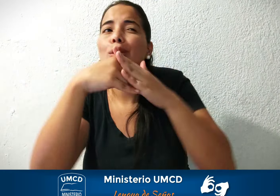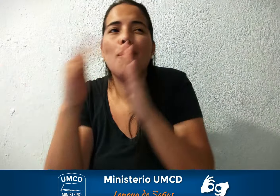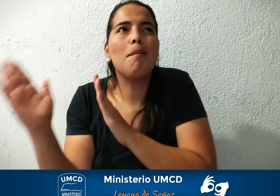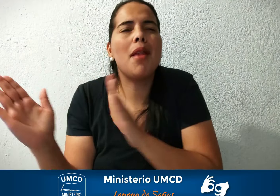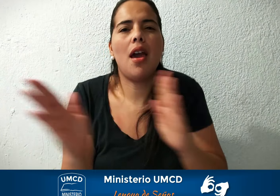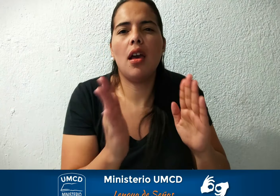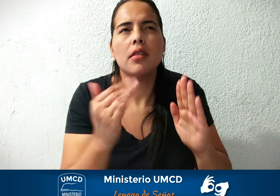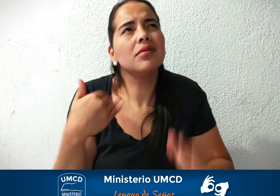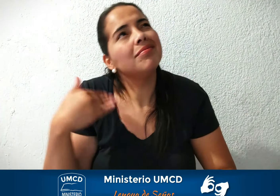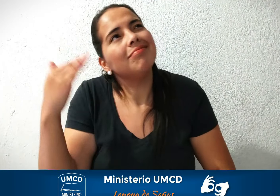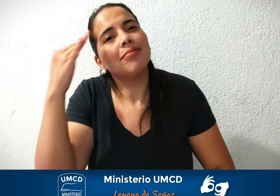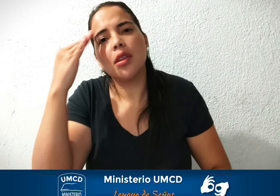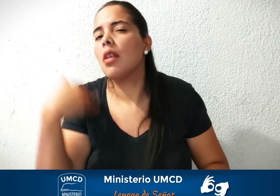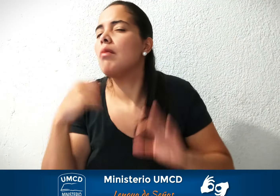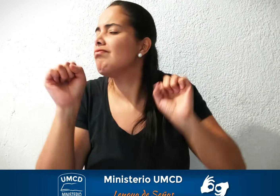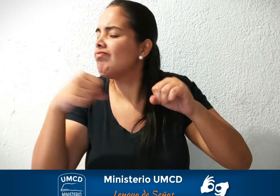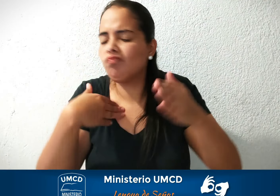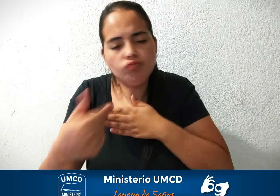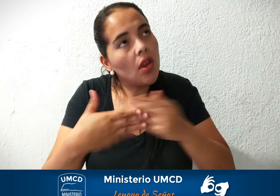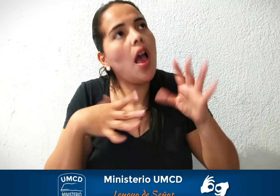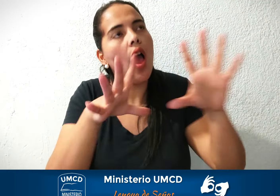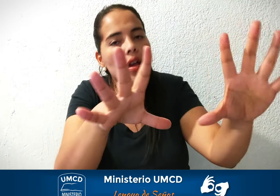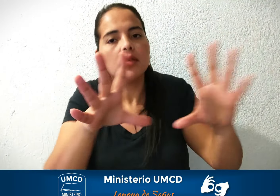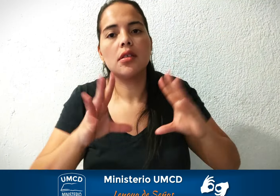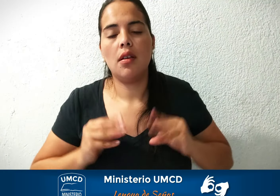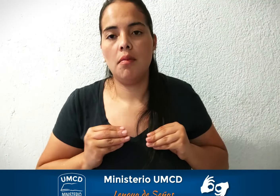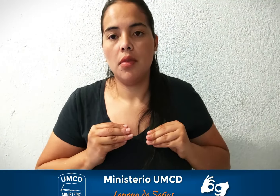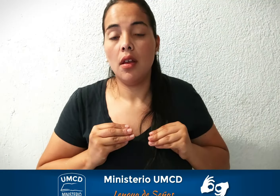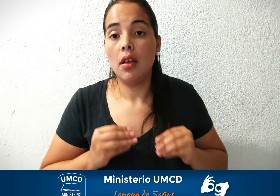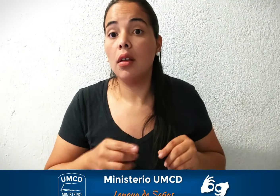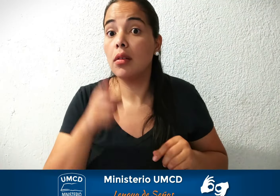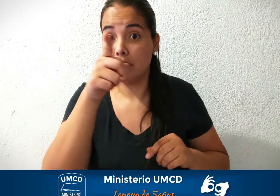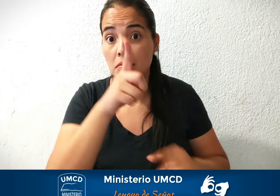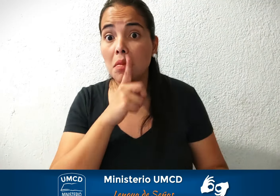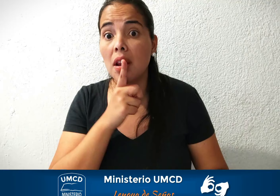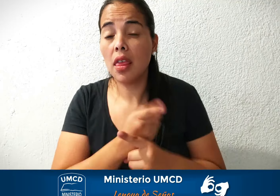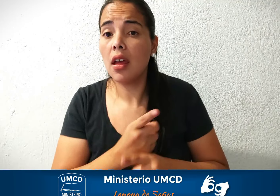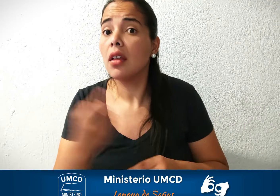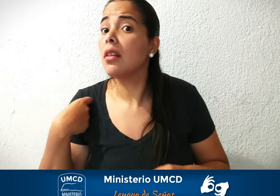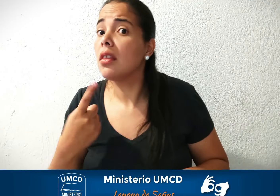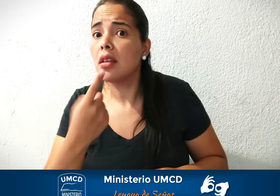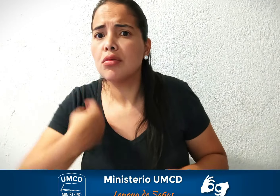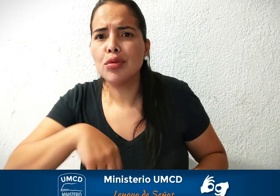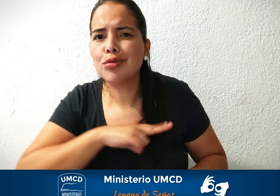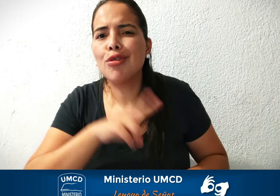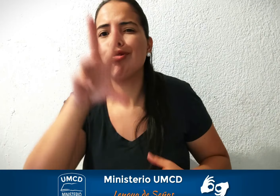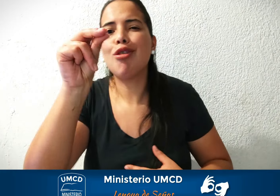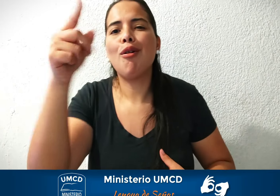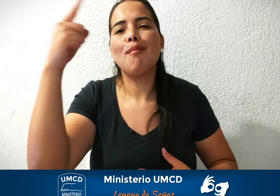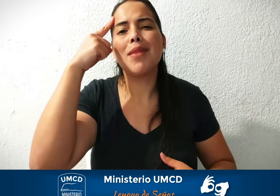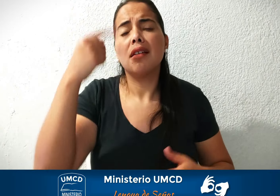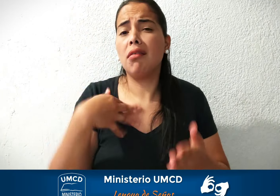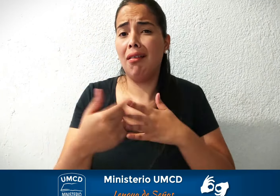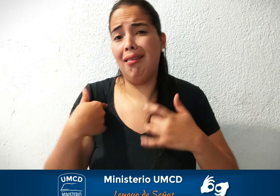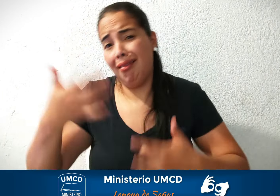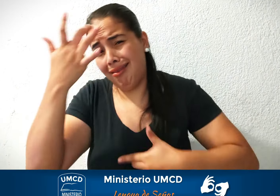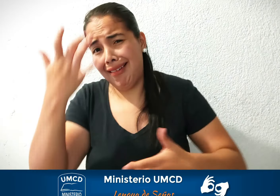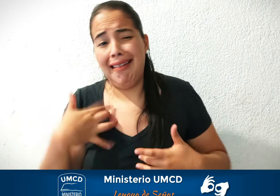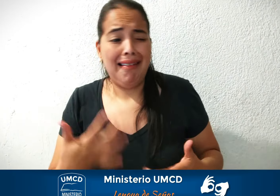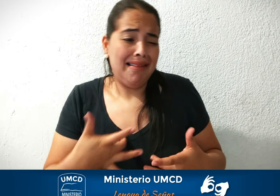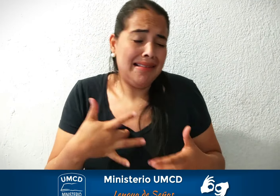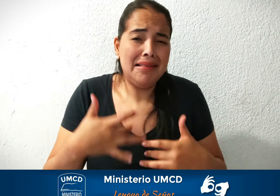todo lo que quiere y decide hacer. Él sí nos aflige, pero no porque sea de su